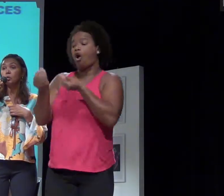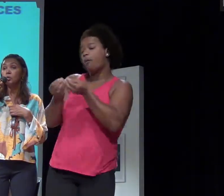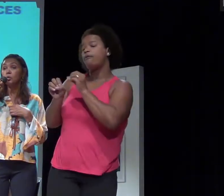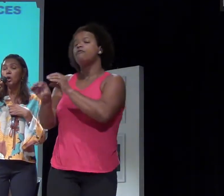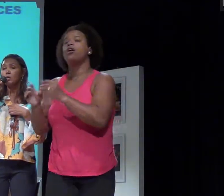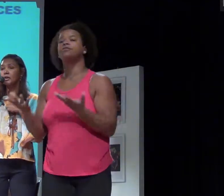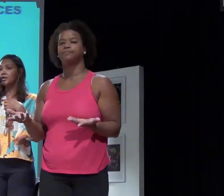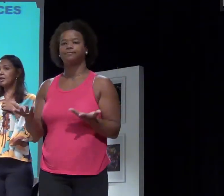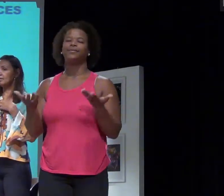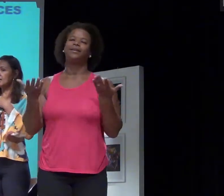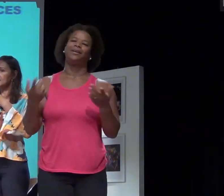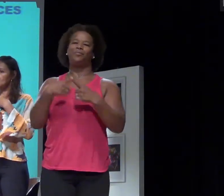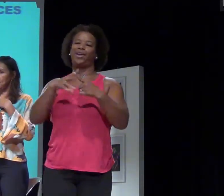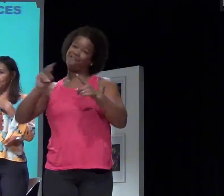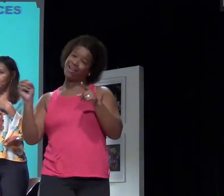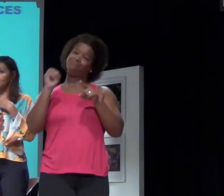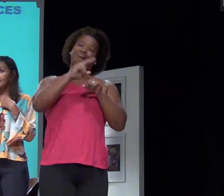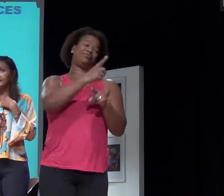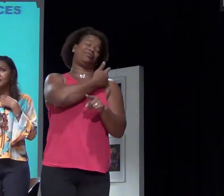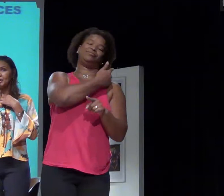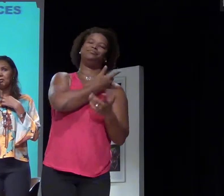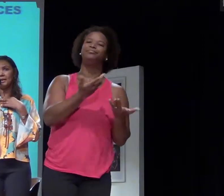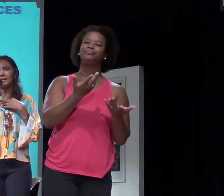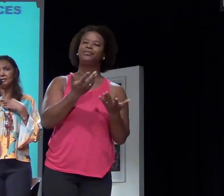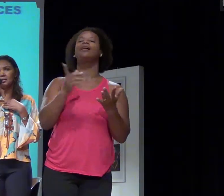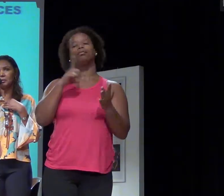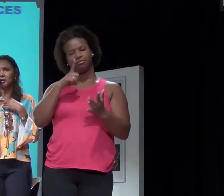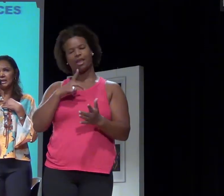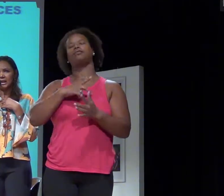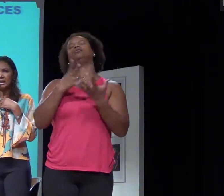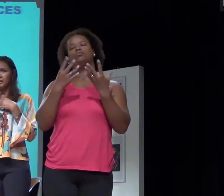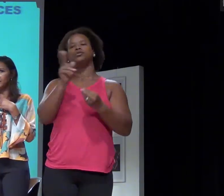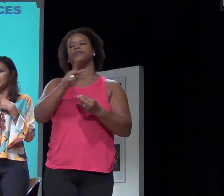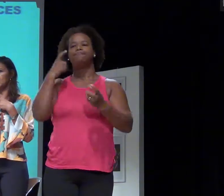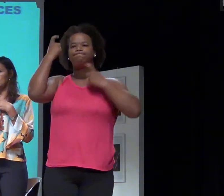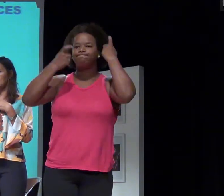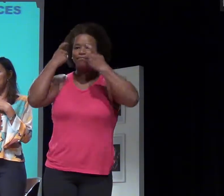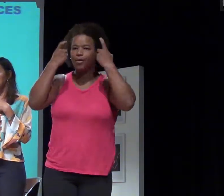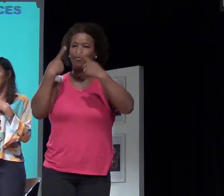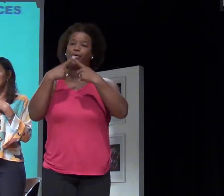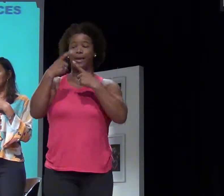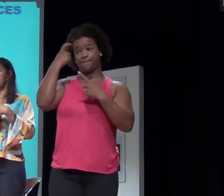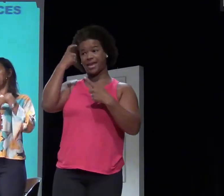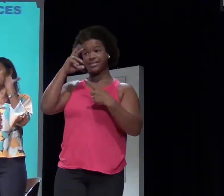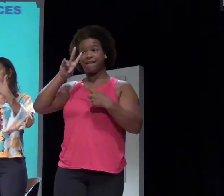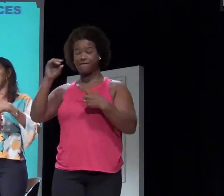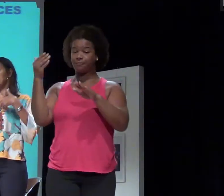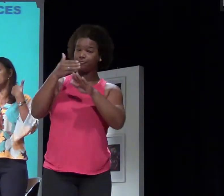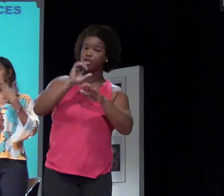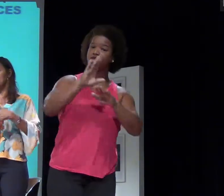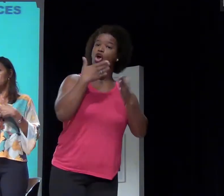esse aluno quando ele chegar no ensino médio? É uma grande preocupação da gente, porque será que ele vai ficar só na escola e daqui